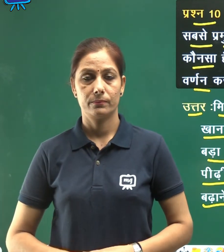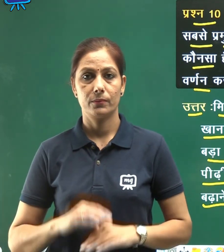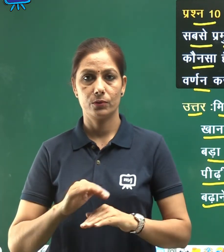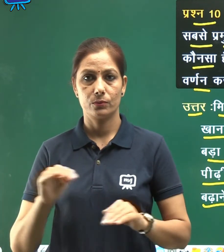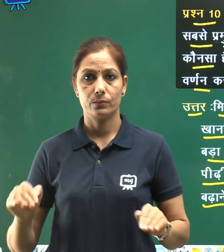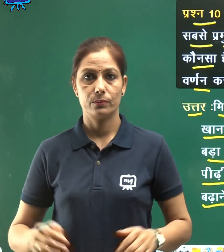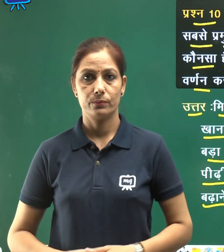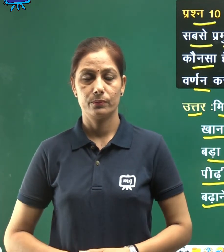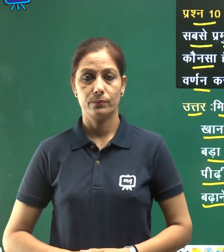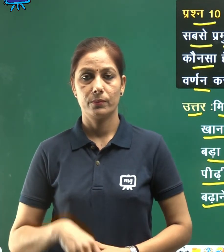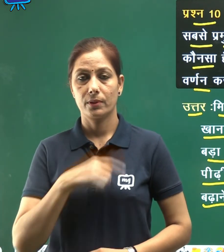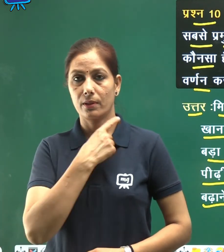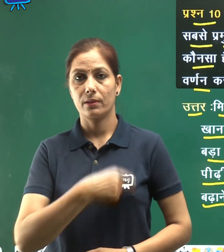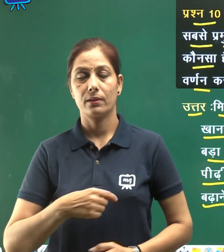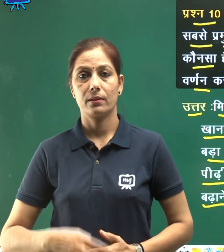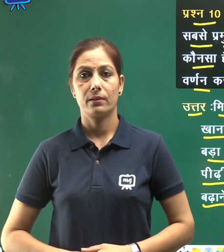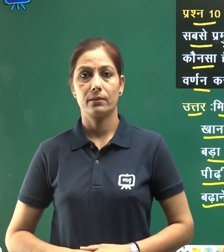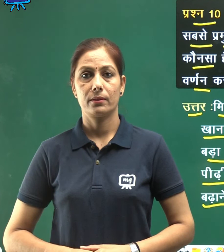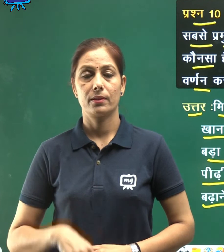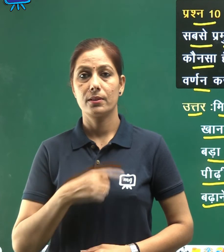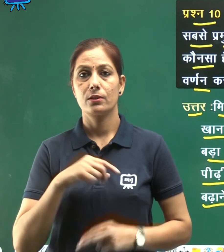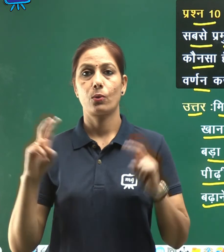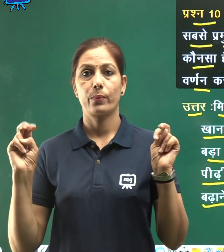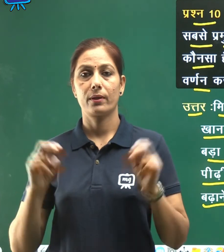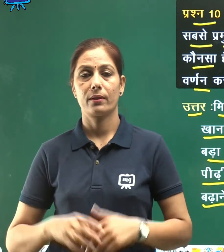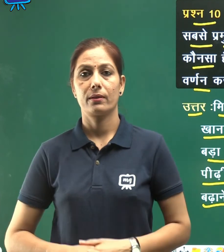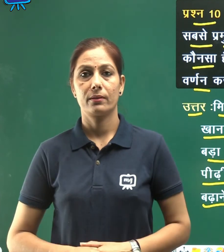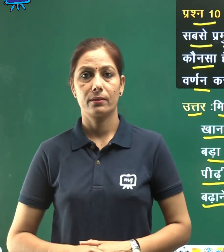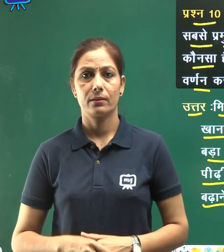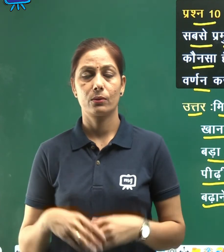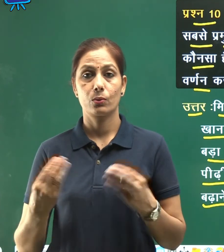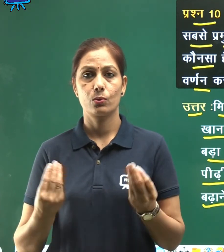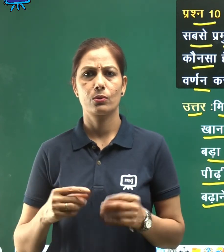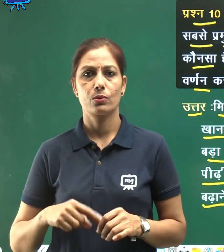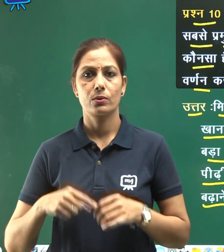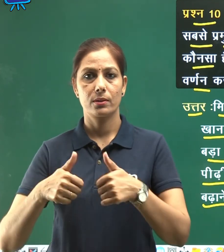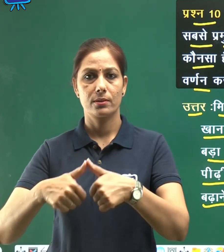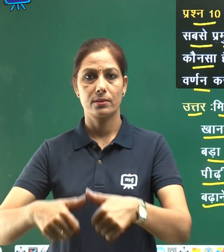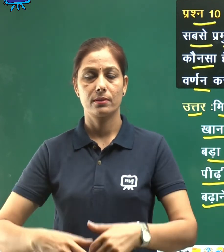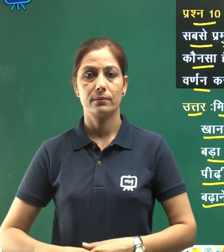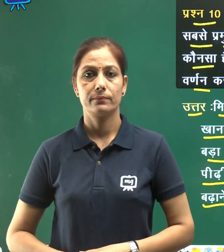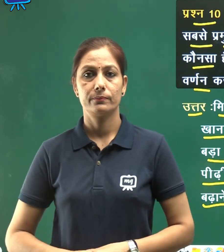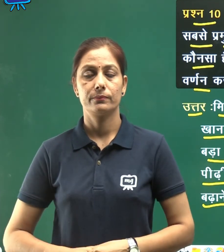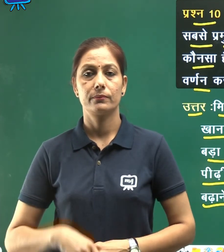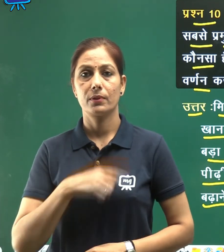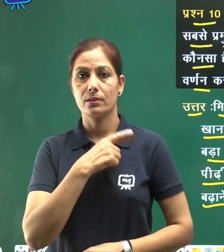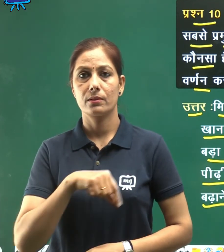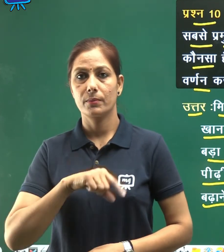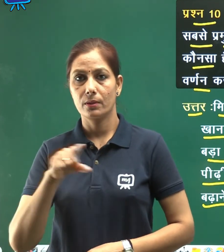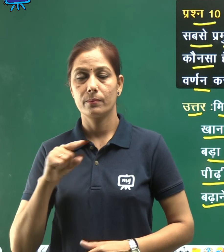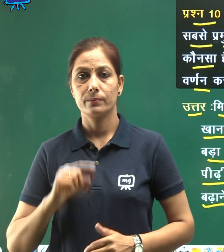बच्चों, ये थे इस अध्याय के कुछ प्रश्नोत्तर। इन्हें